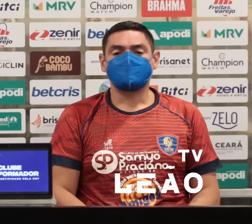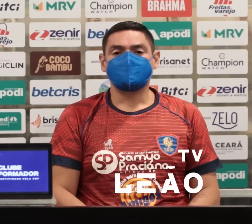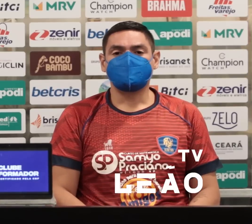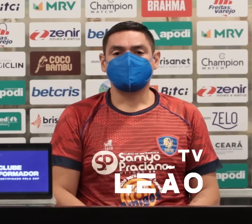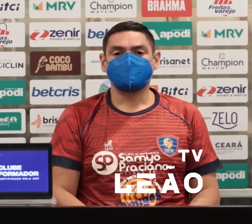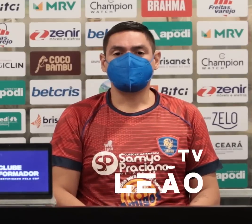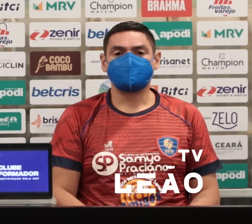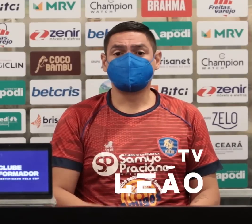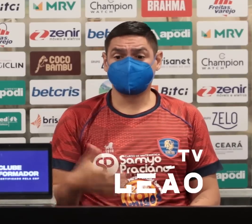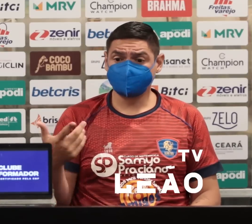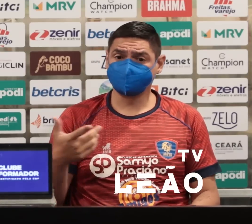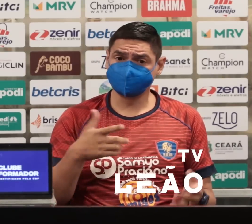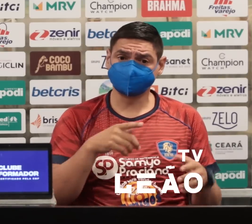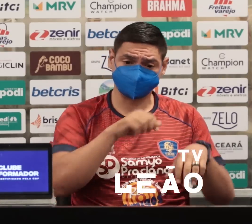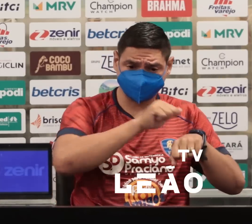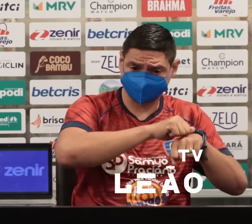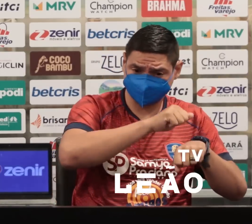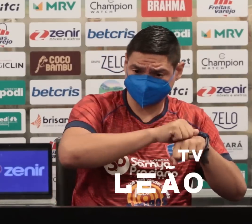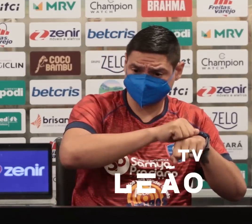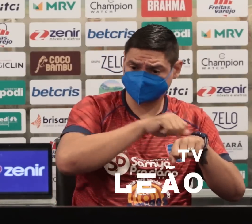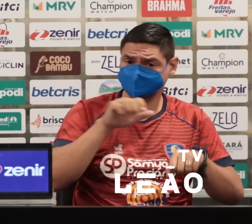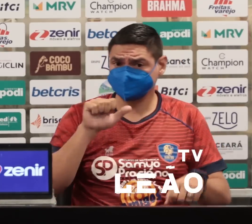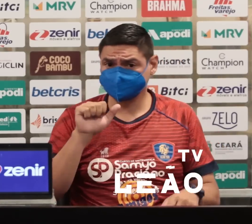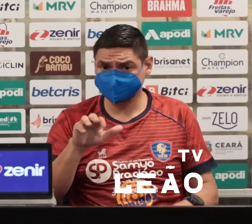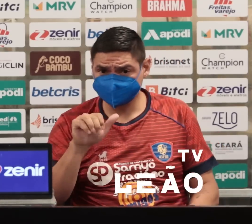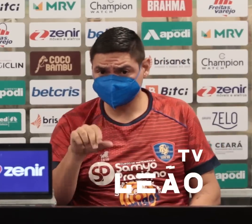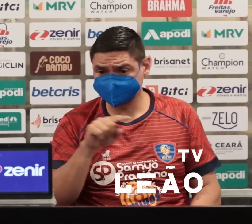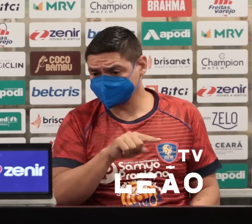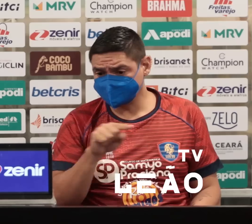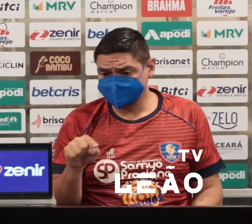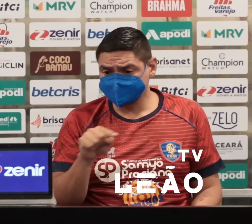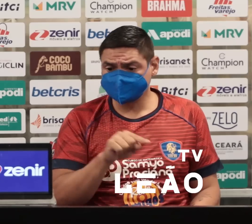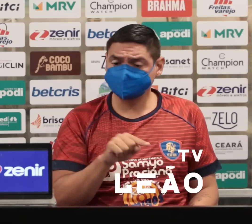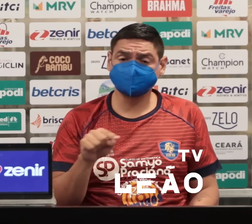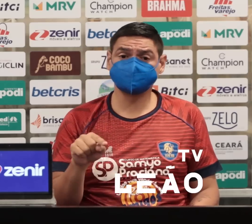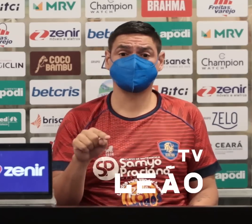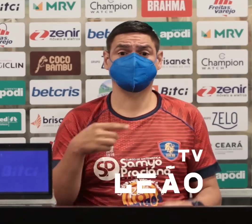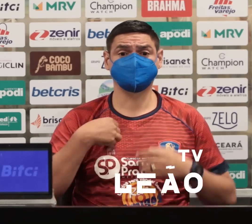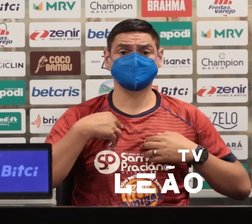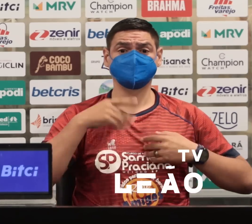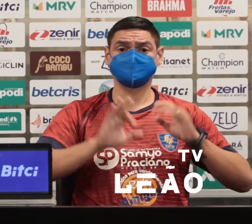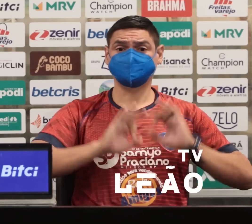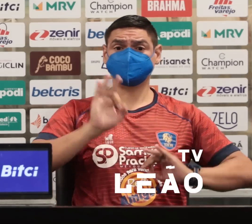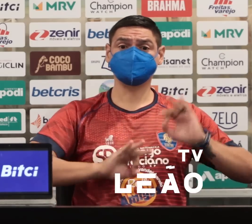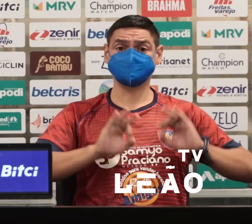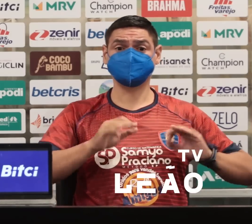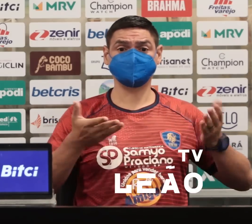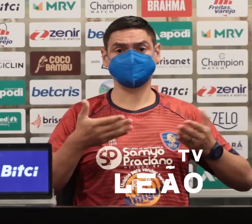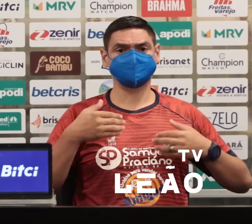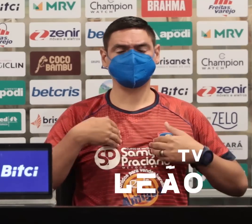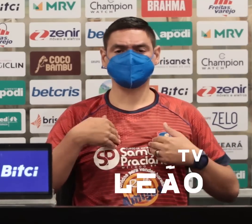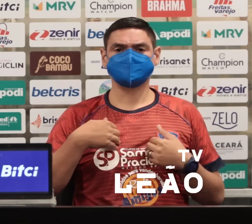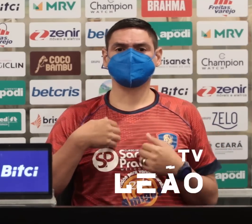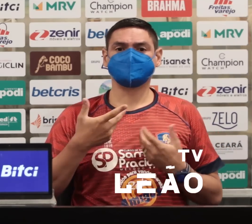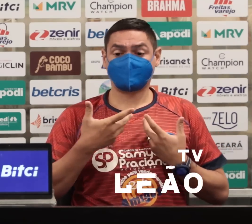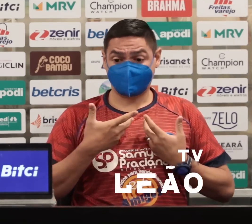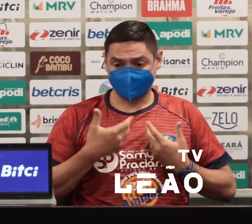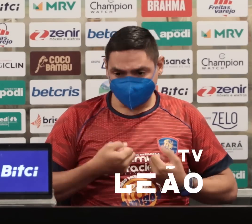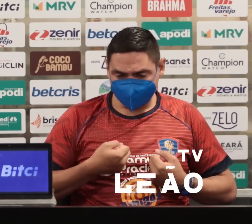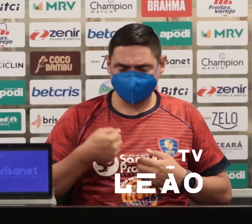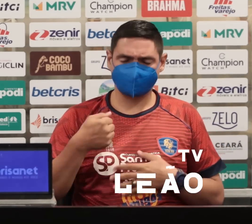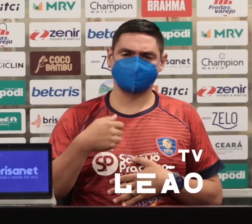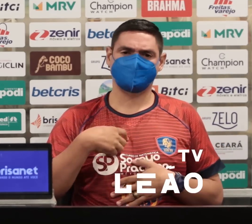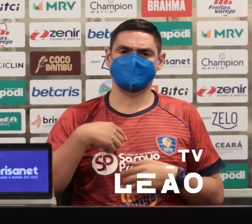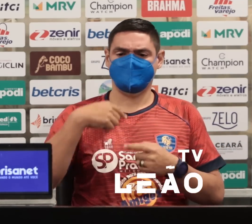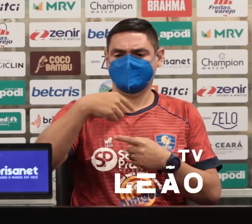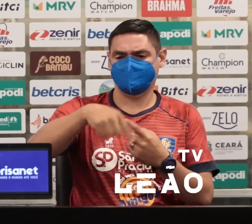Fortaleza, claro, o Caucaia também vai se preocupar com o desgaste para esse segundo também. Jogo. Conversando com o Roberto Carlos durante a semana,